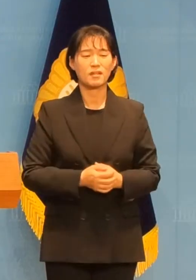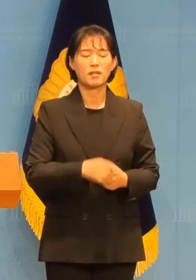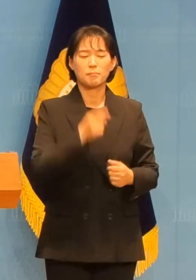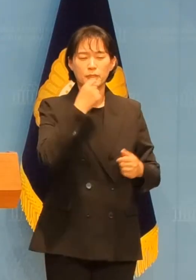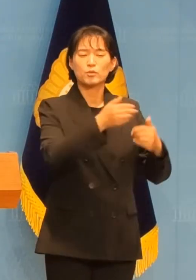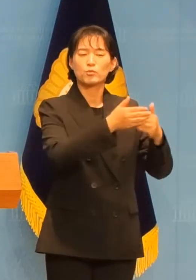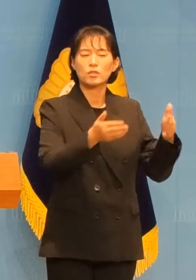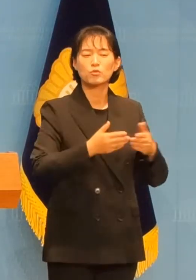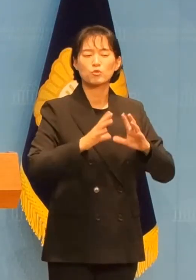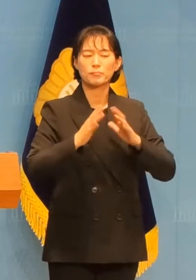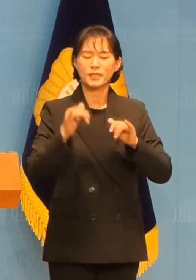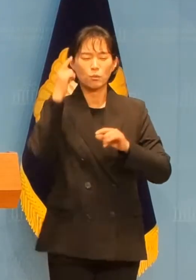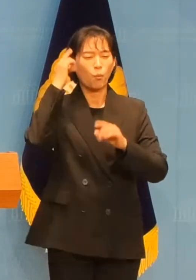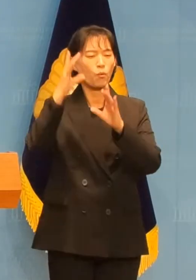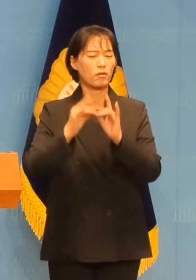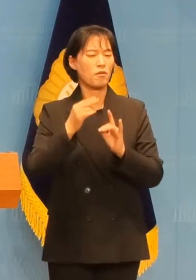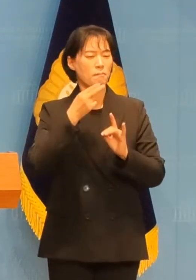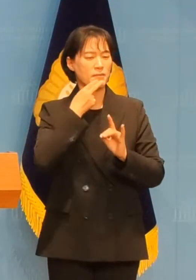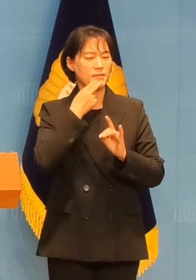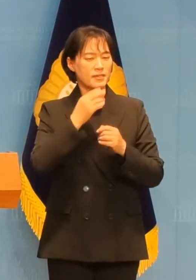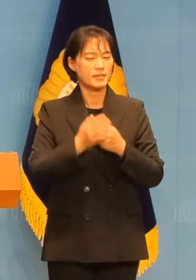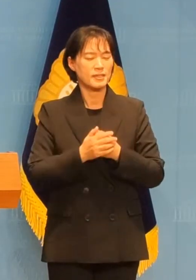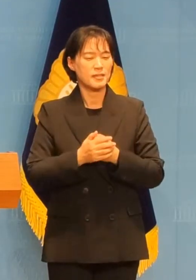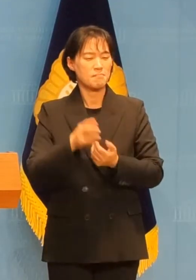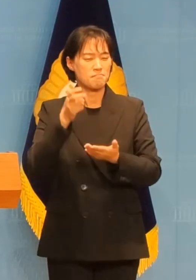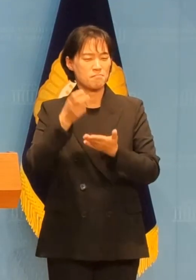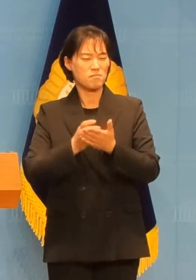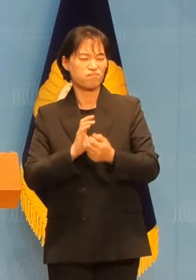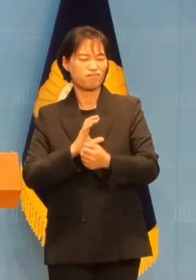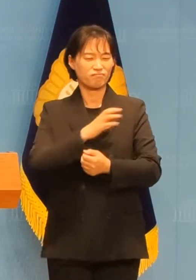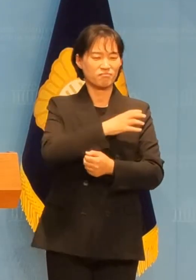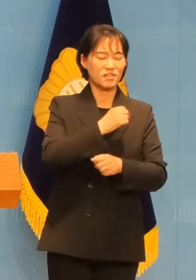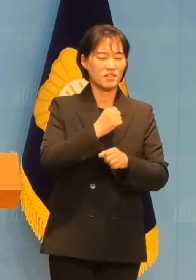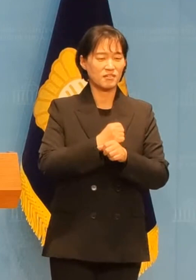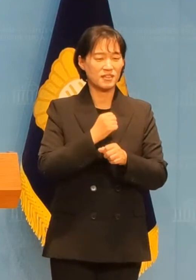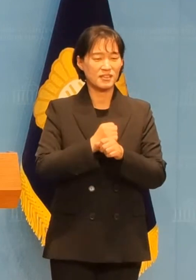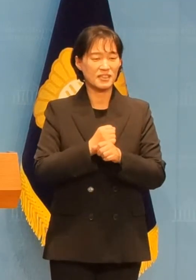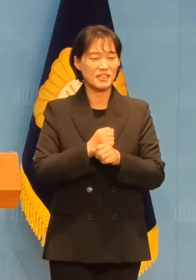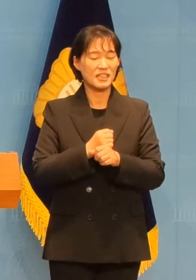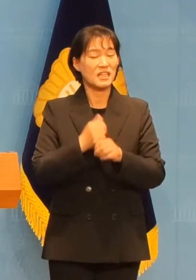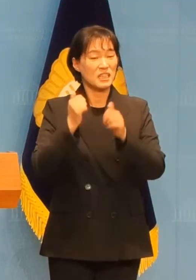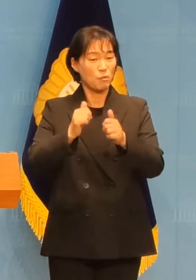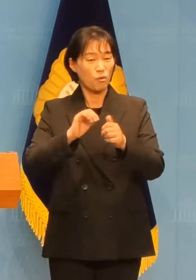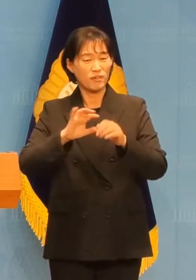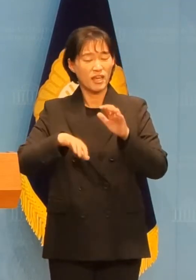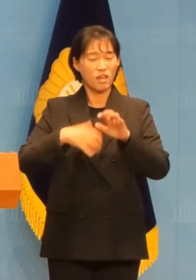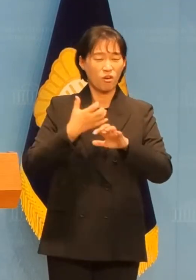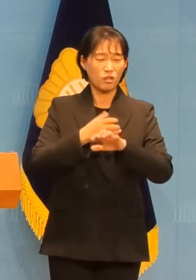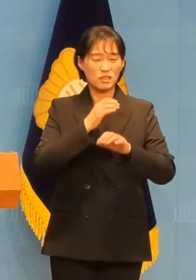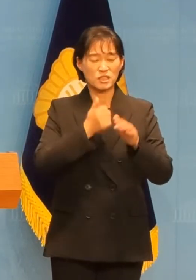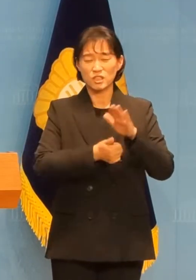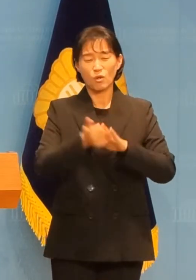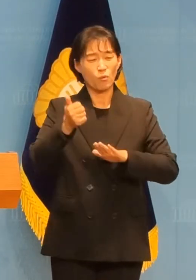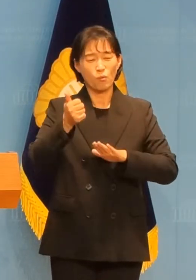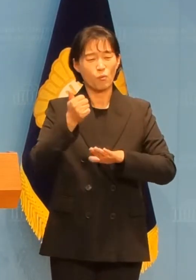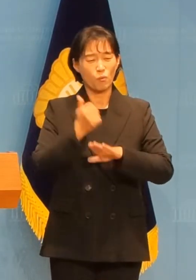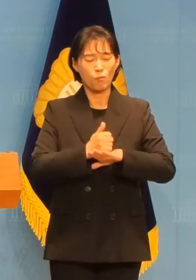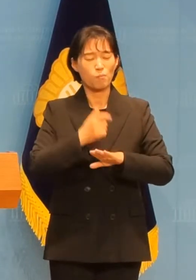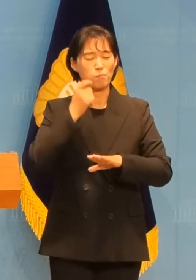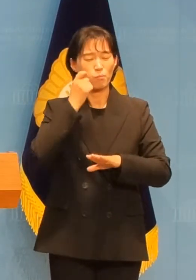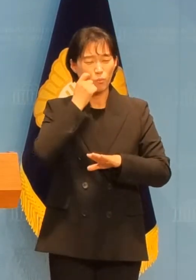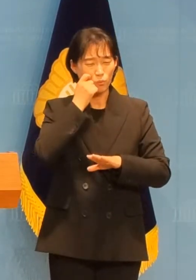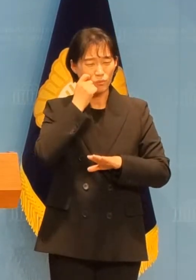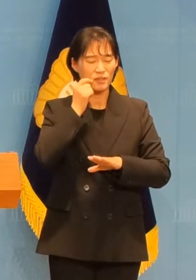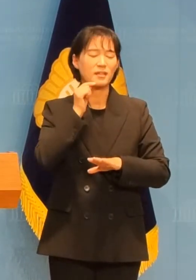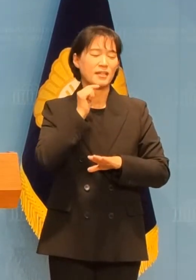민주당은 국민이 동의하지 않는 입법 독주로는 사법개혁에 성공할 수 없다는 너무나 단순한